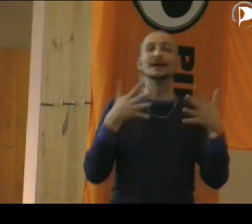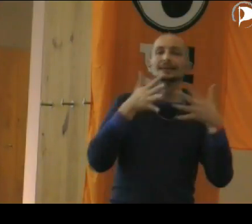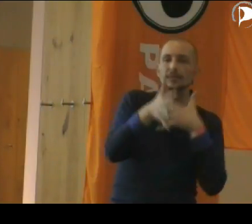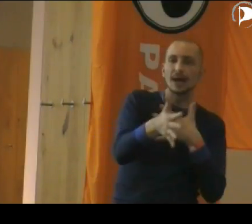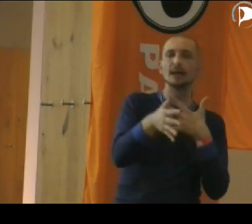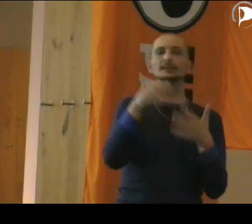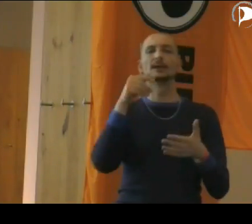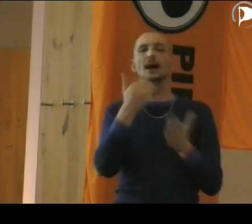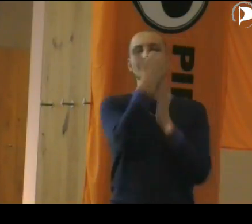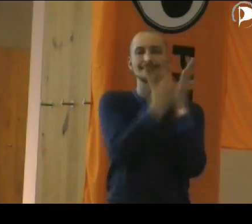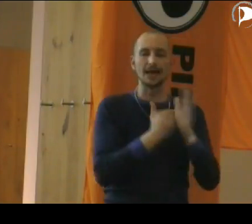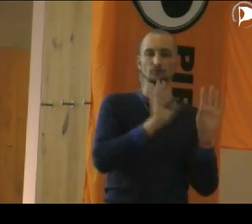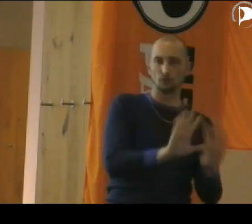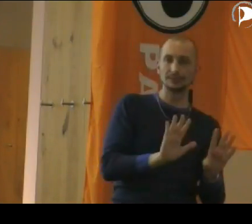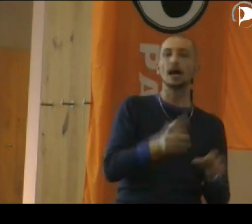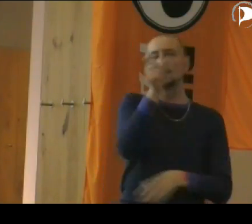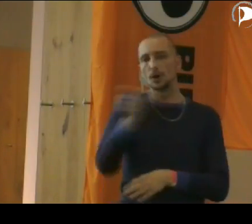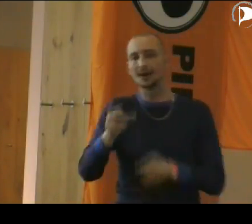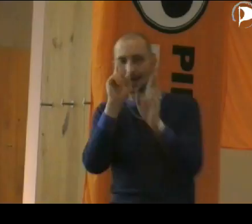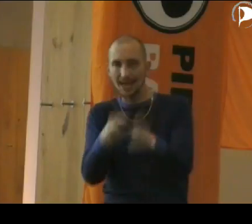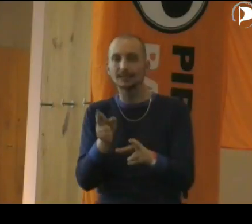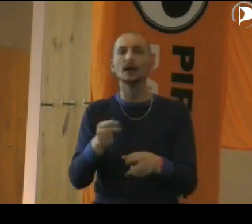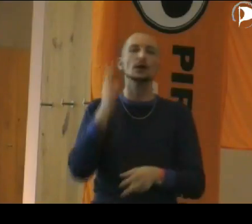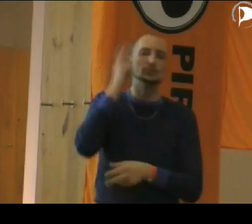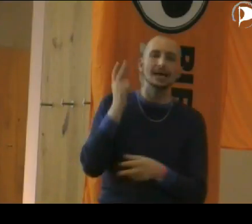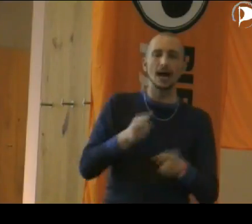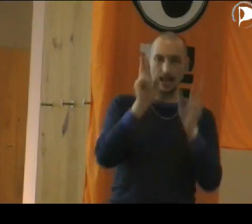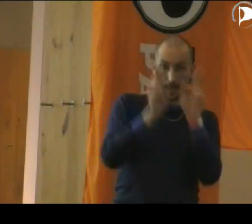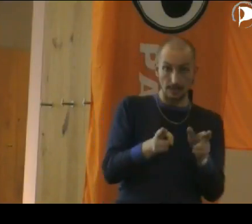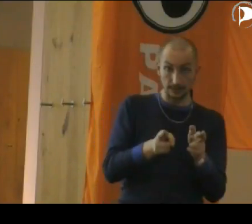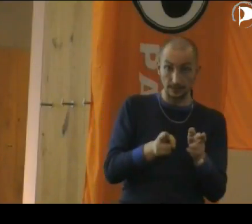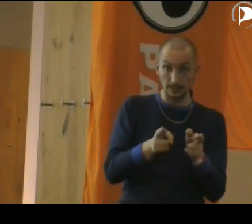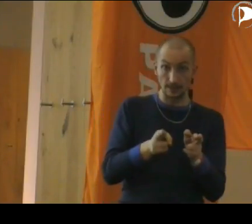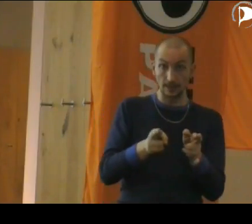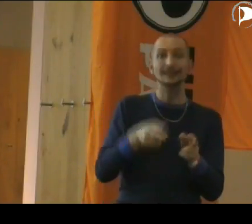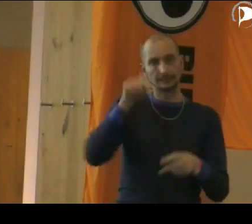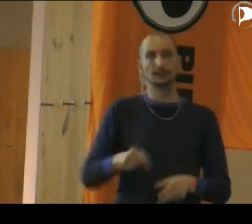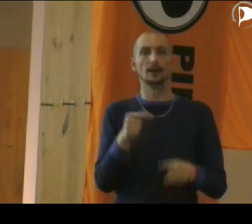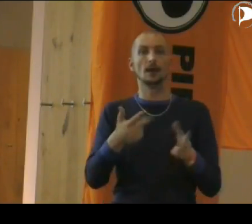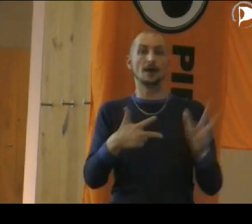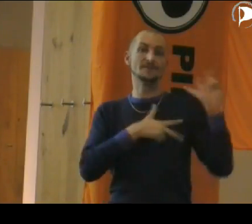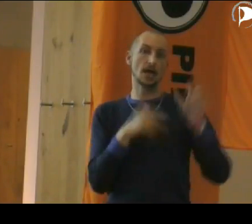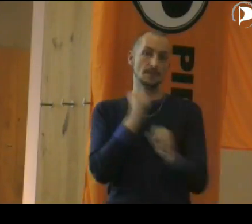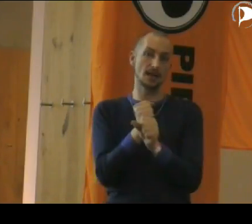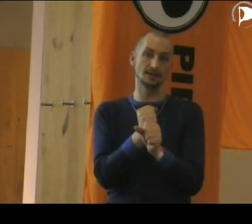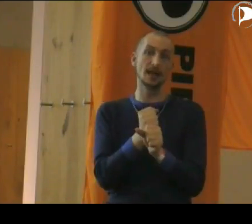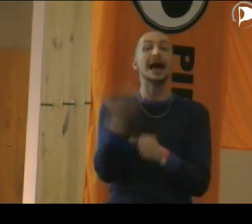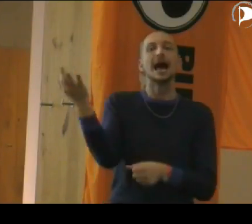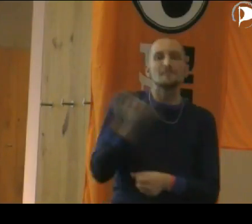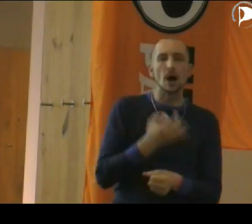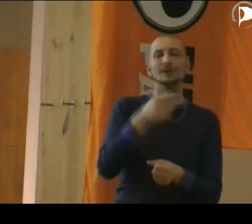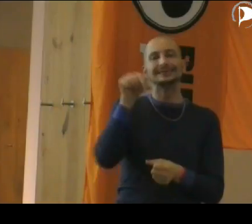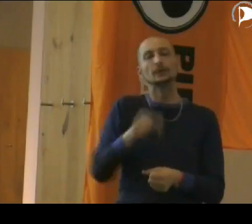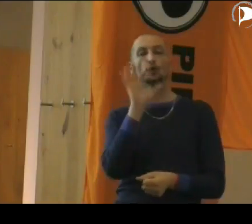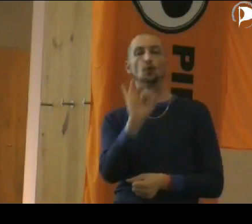bürgerrechte soziale gerechtigkeit umsetzen eine solide finanzpolitik